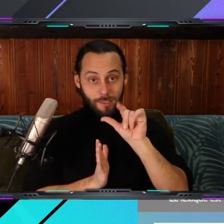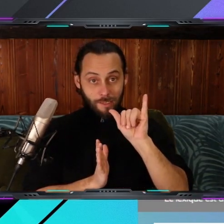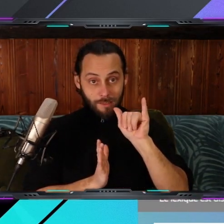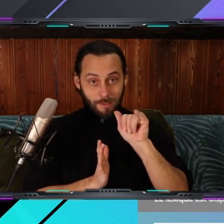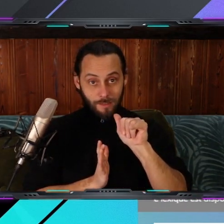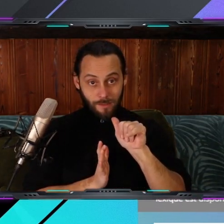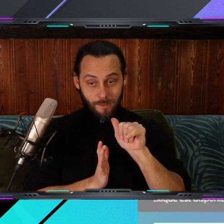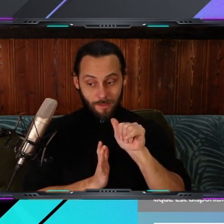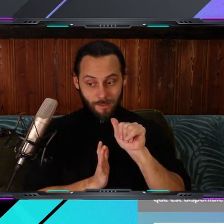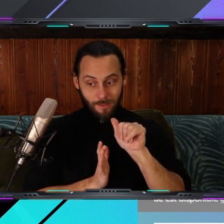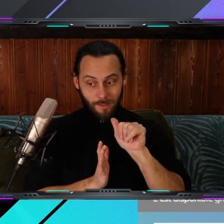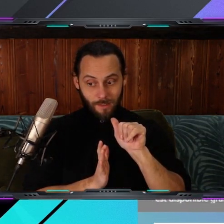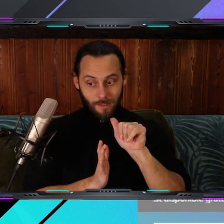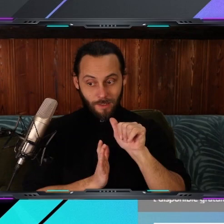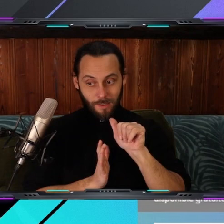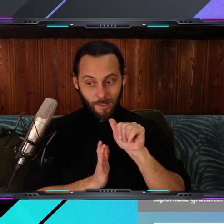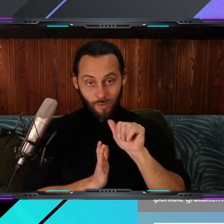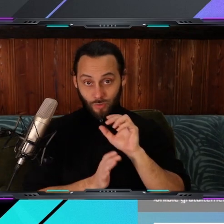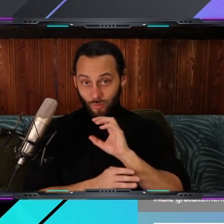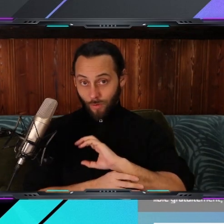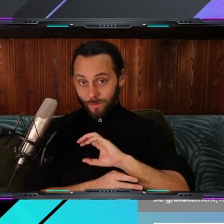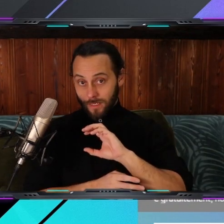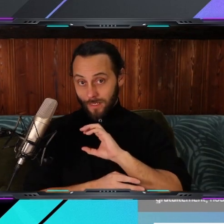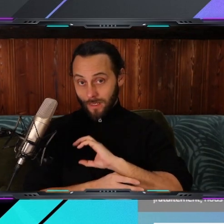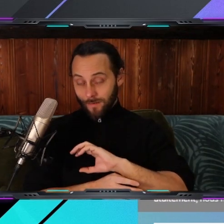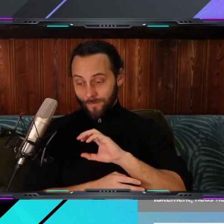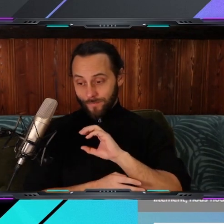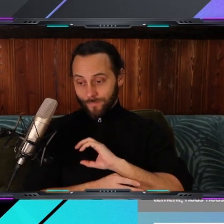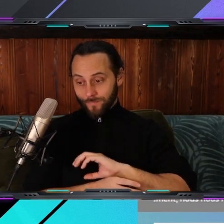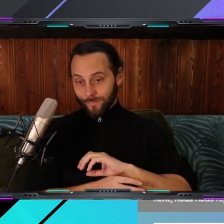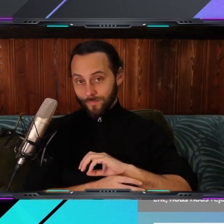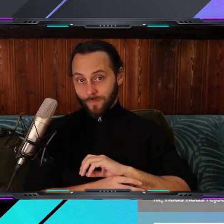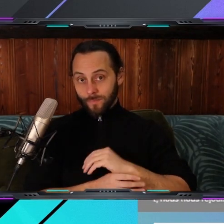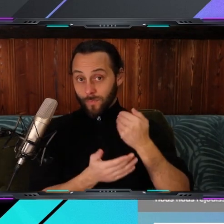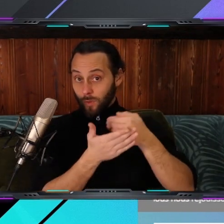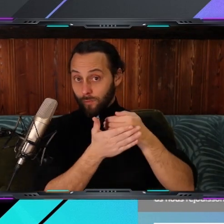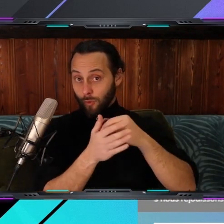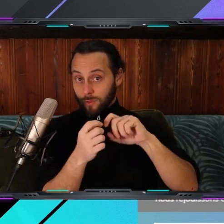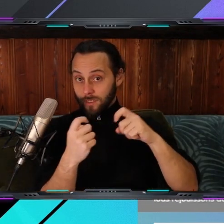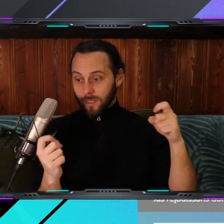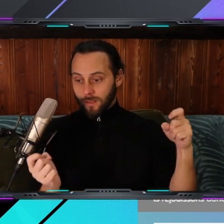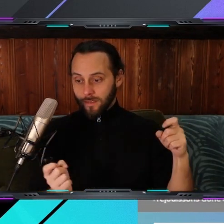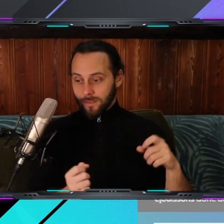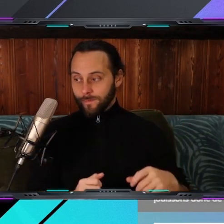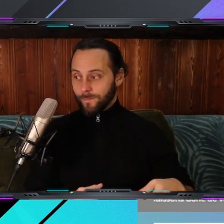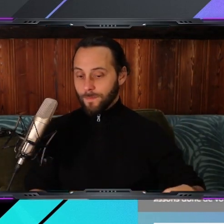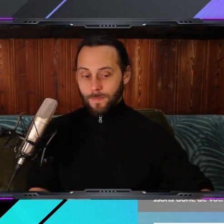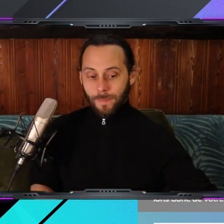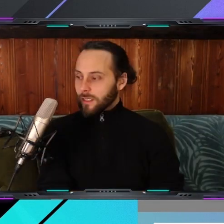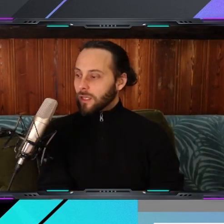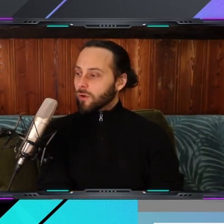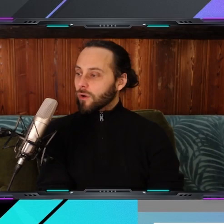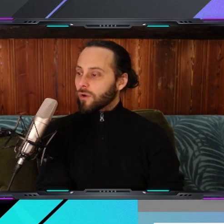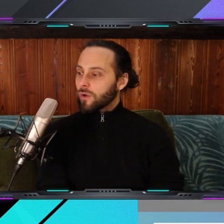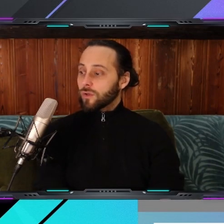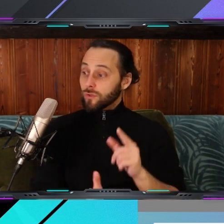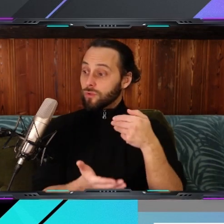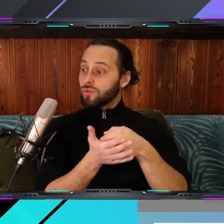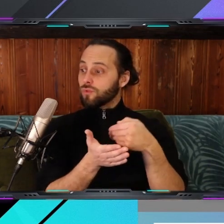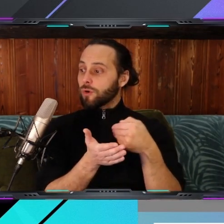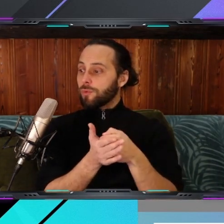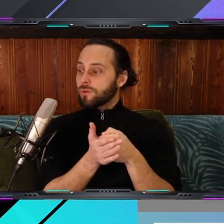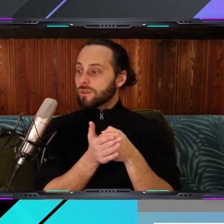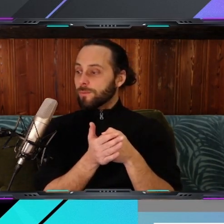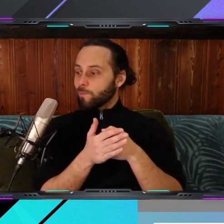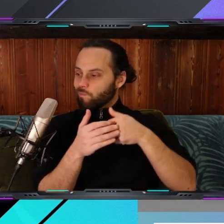Alors, Lini, est-ce que tu as envie d'essayer? Proposer une syntaxe. Alors, toi